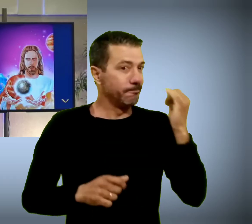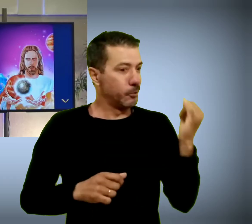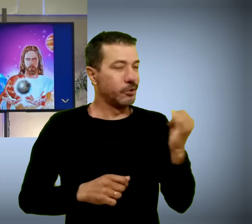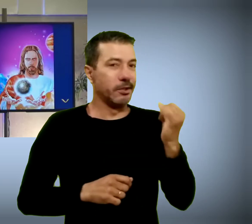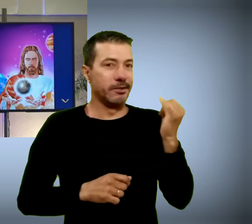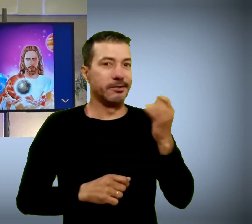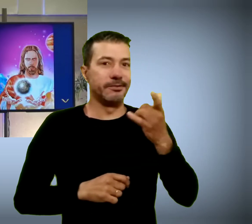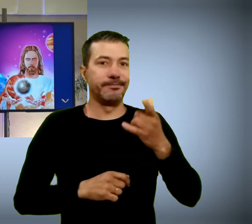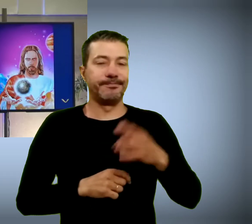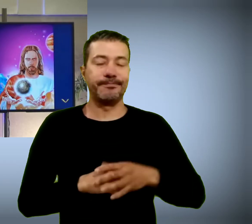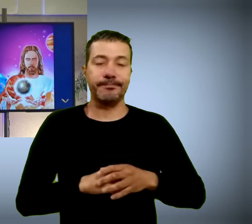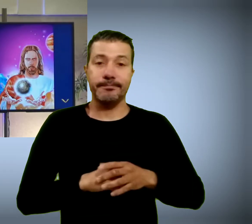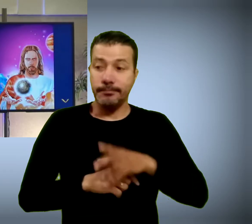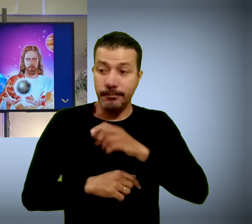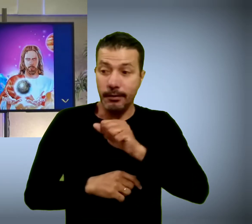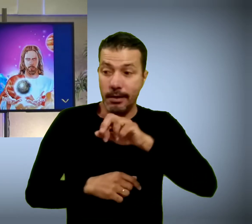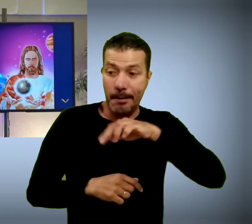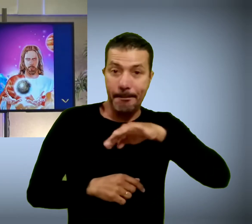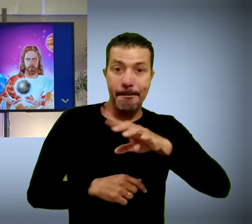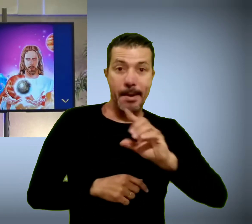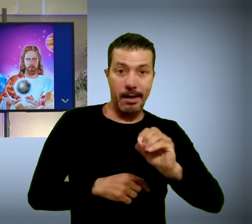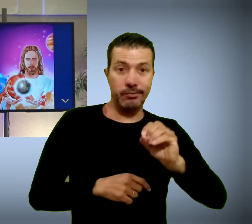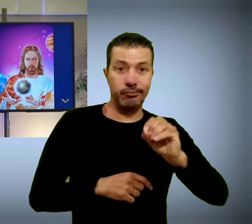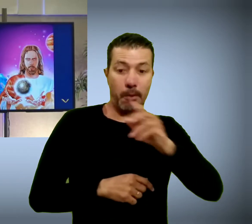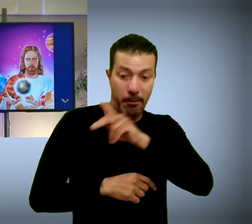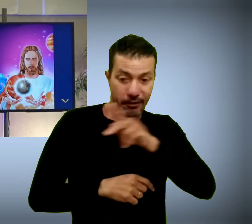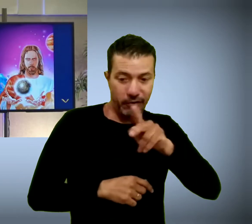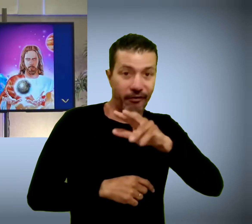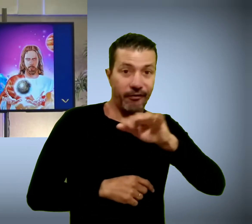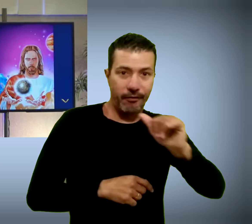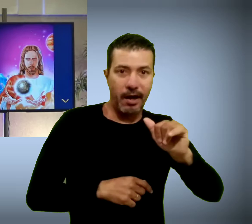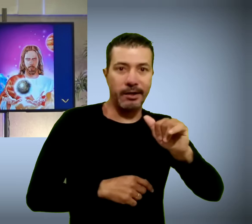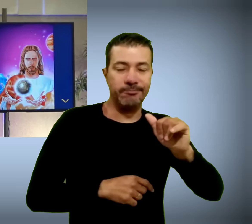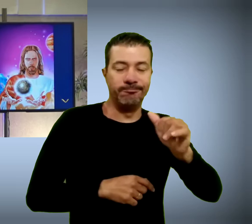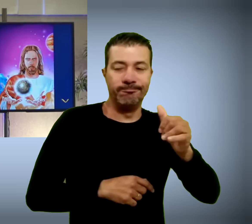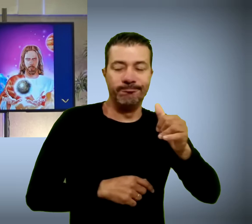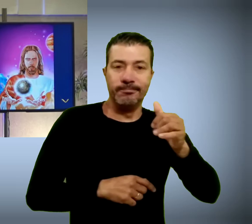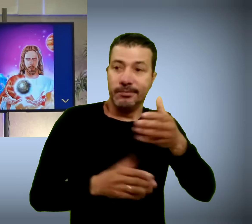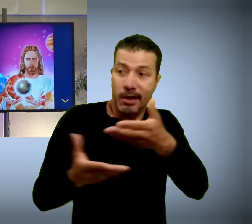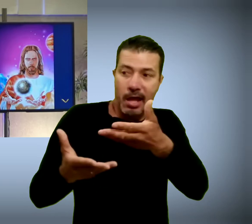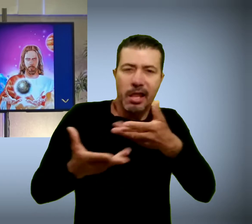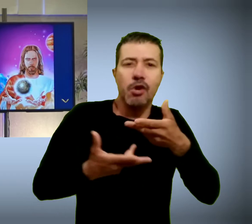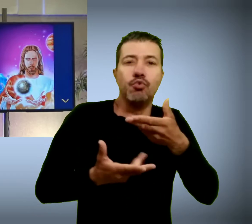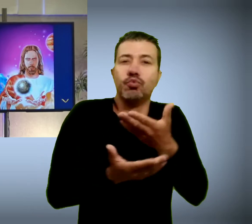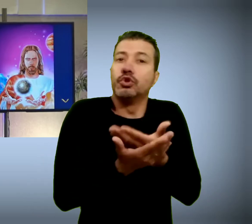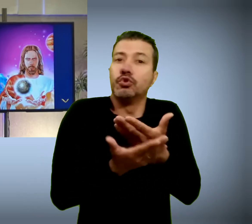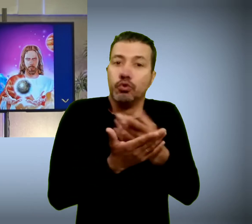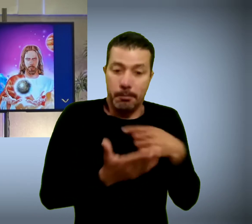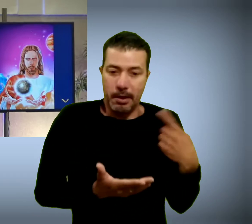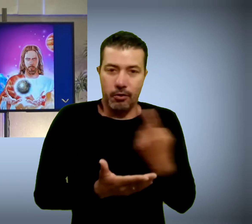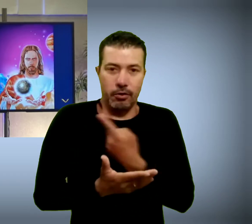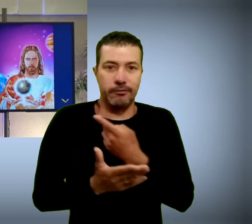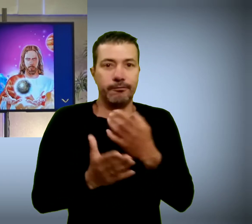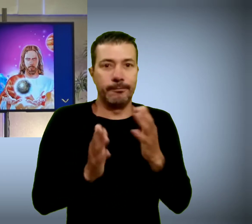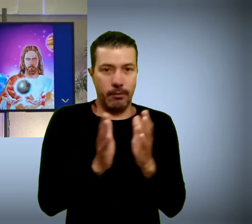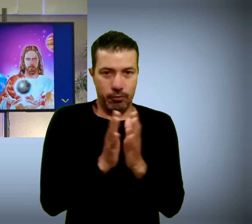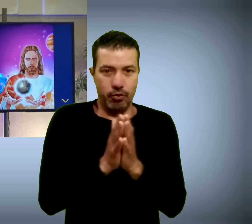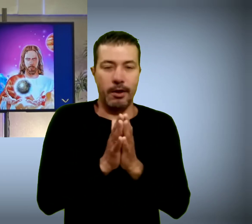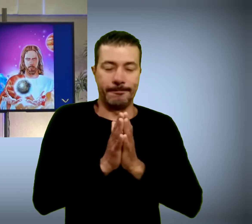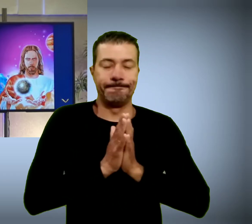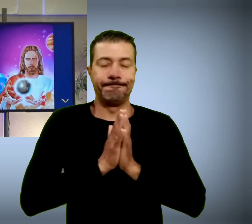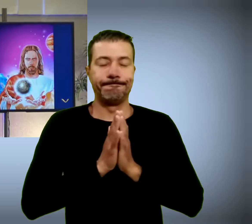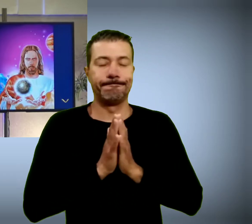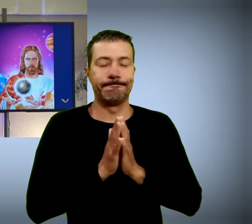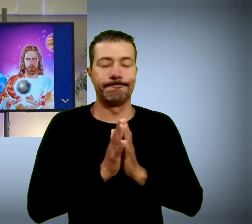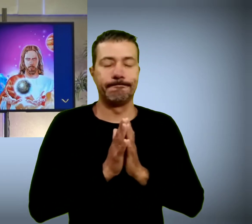e trazer entendimento para nós. E para isso eu convido a você, para juntos orarmos, para ouvirmos mais uma vez a palavra de